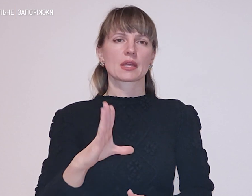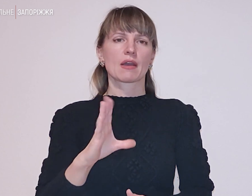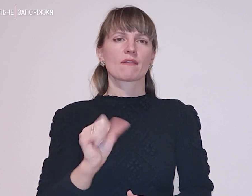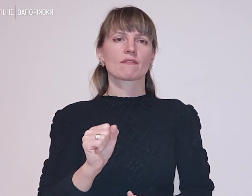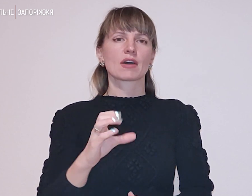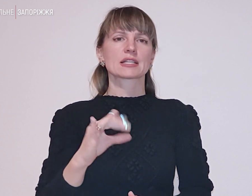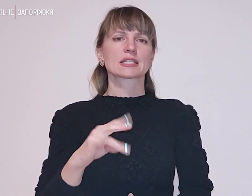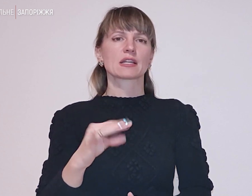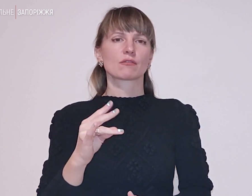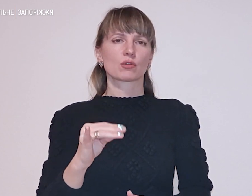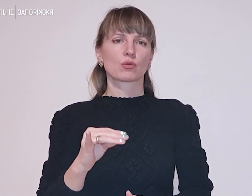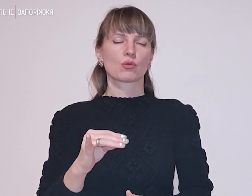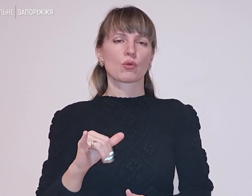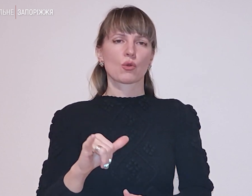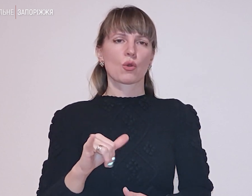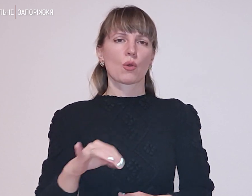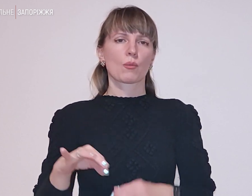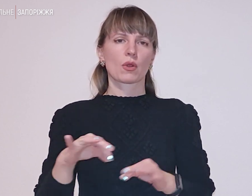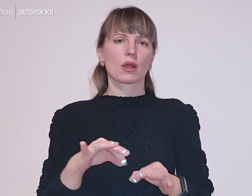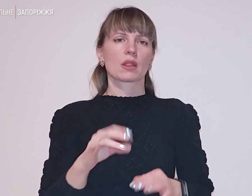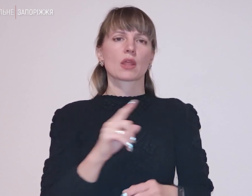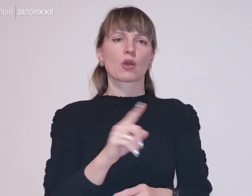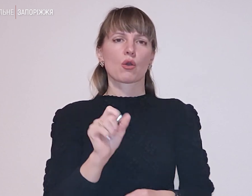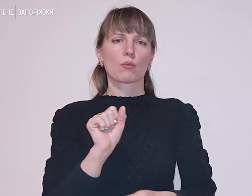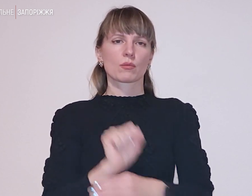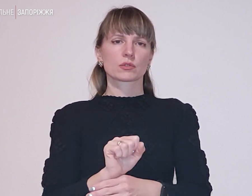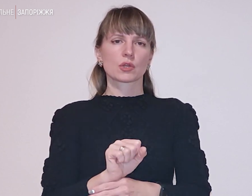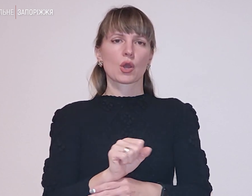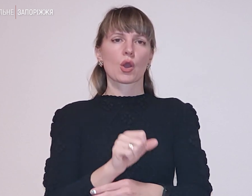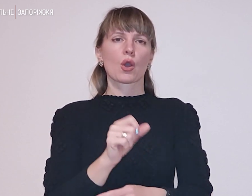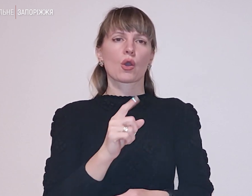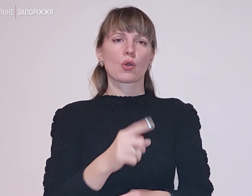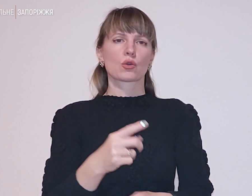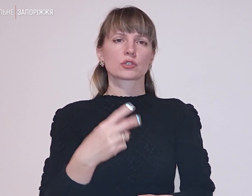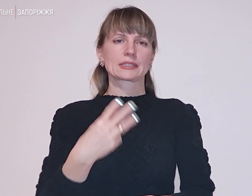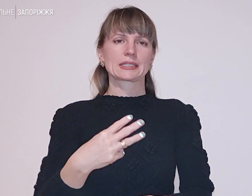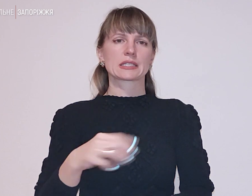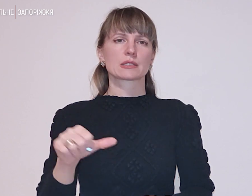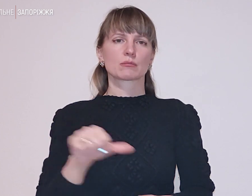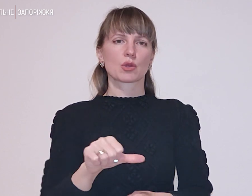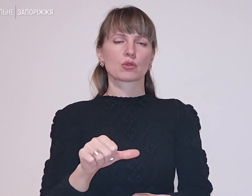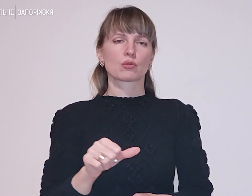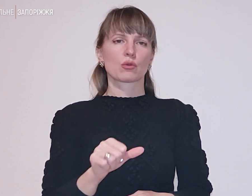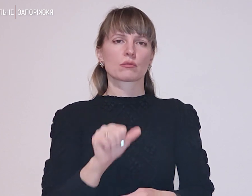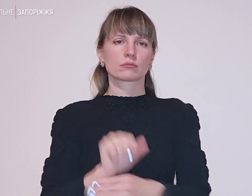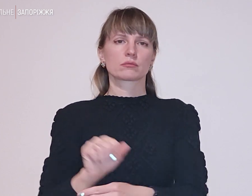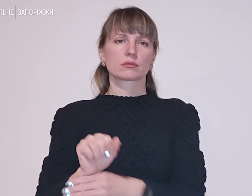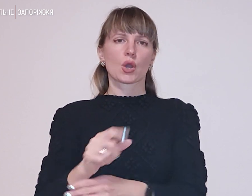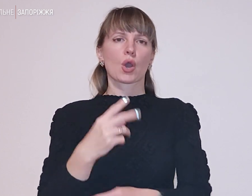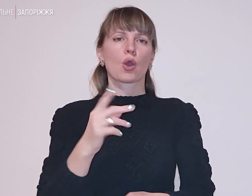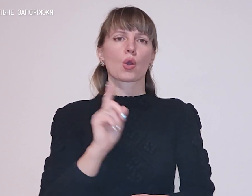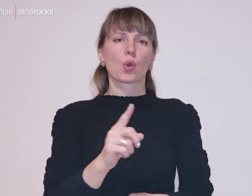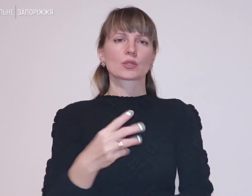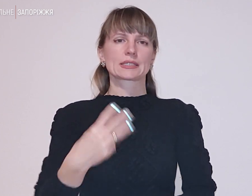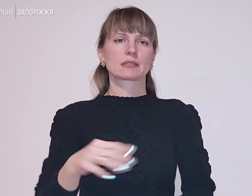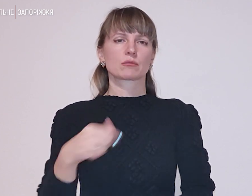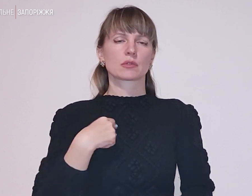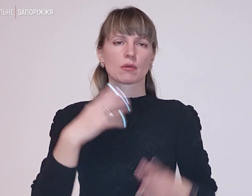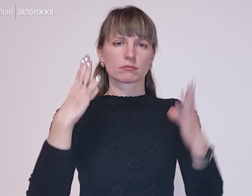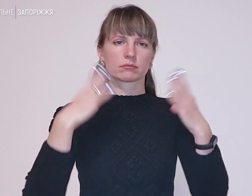кожному блокпосту це наче знущання було. Ось кожні півгодини блокпост. І кожні півгодини нас повністю перевіряють. Наче